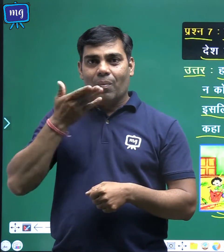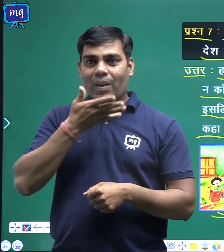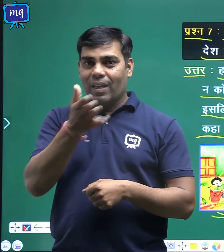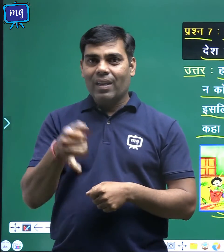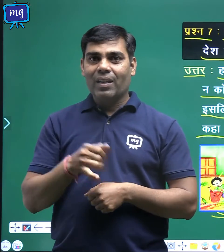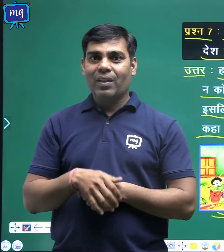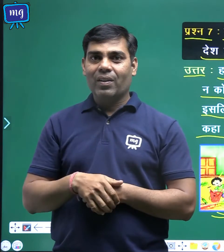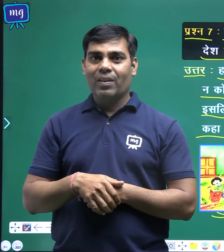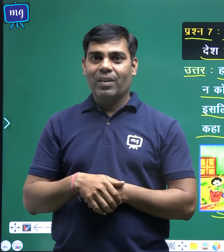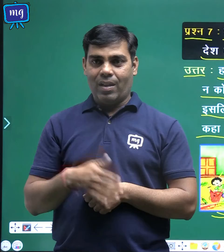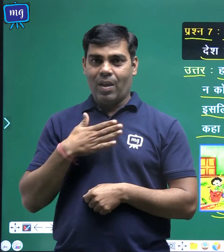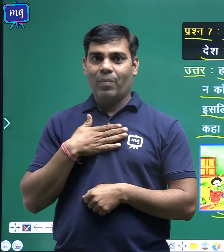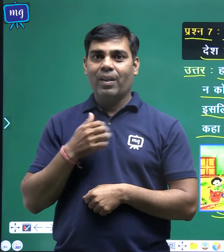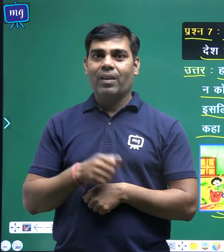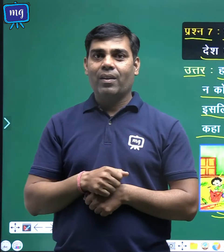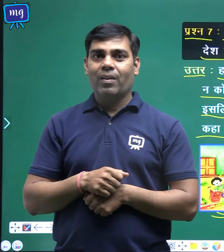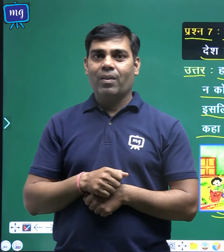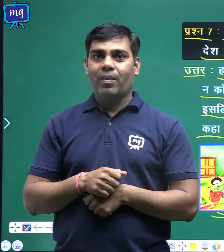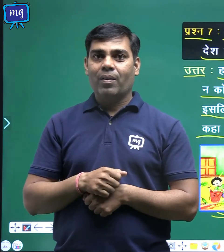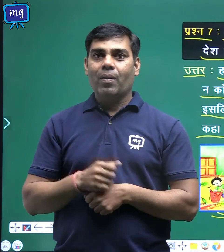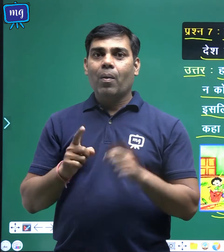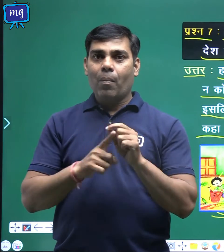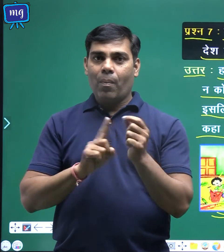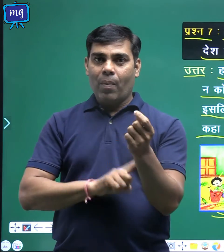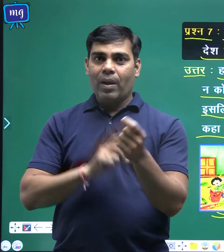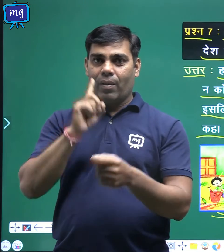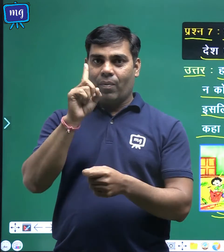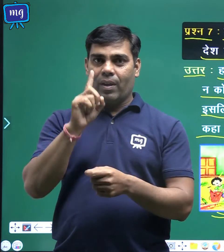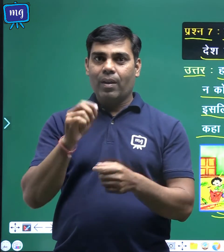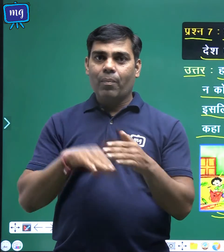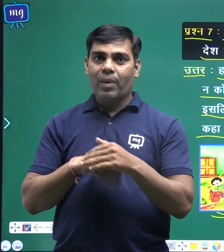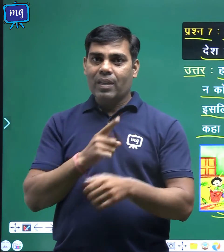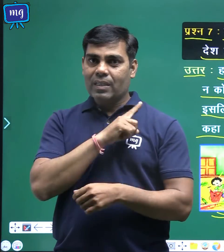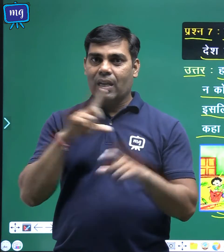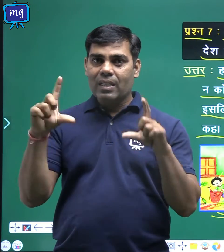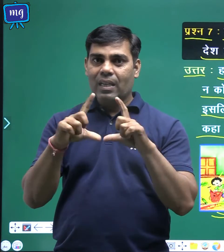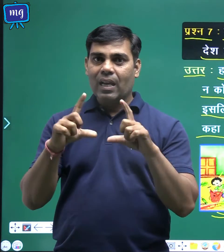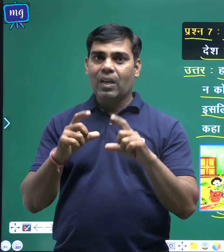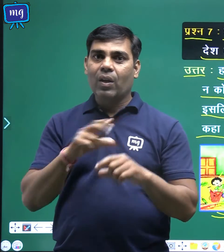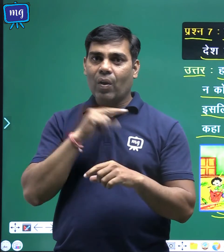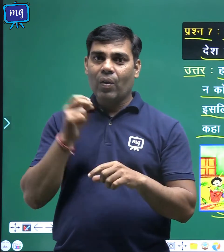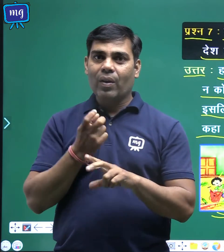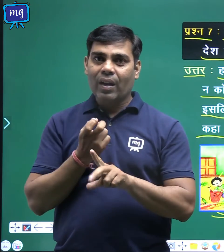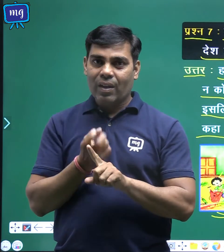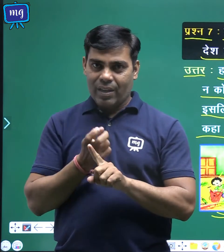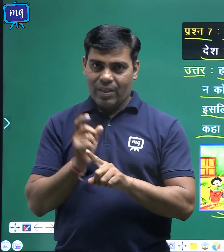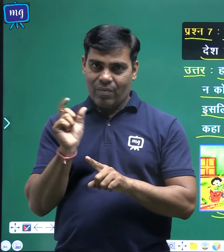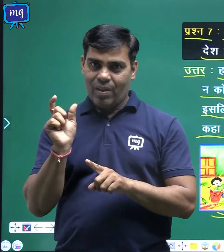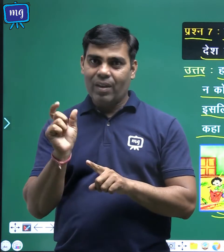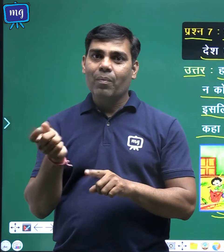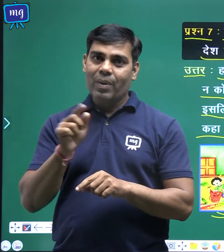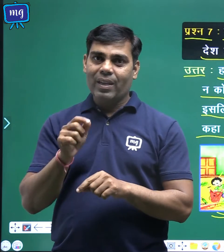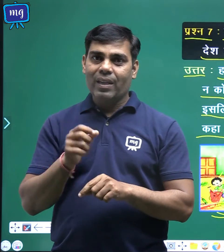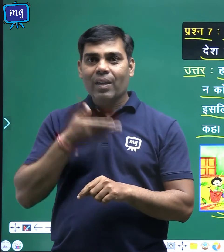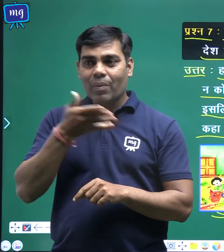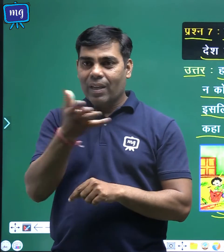हैं। हमने भाग 1 में इसका सार और कठिन शब्द भी